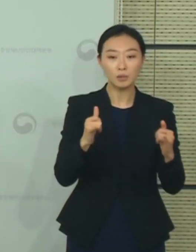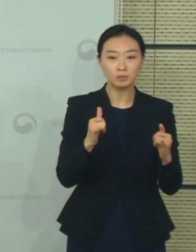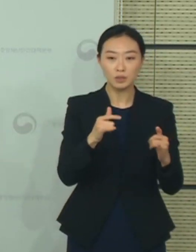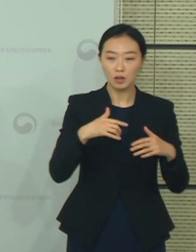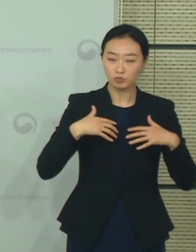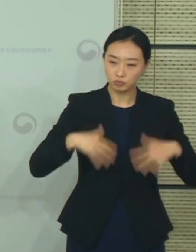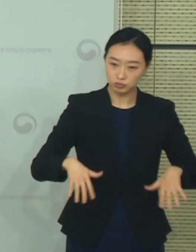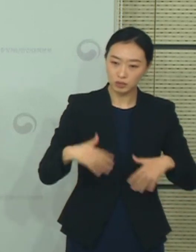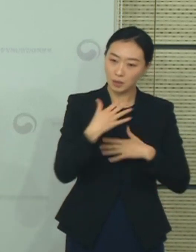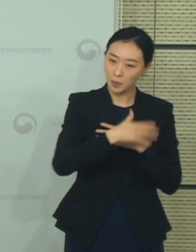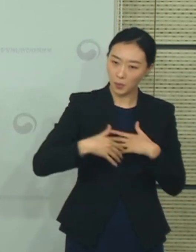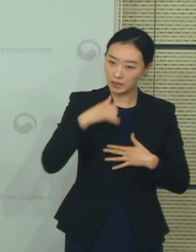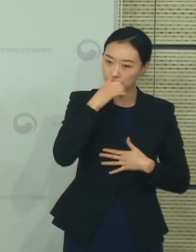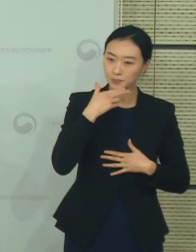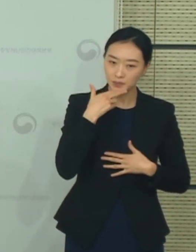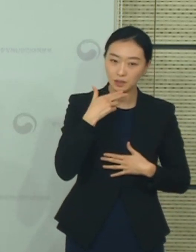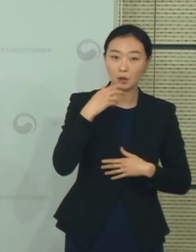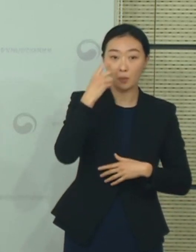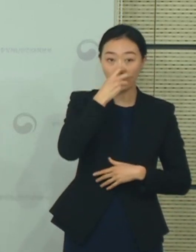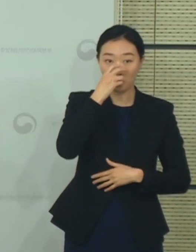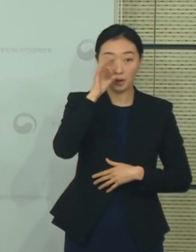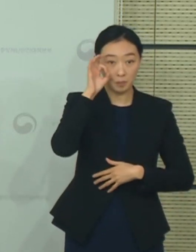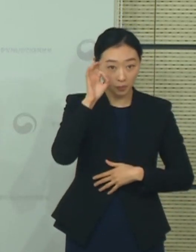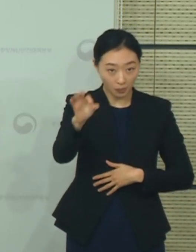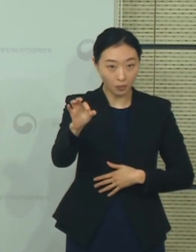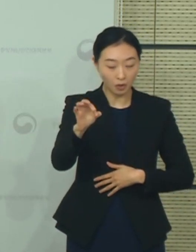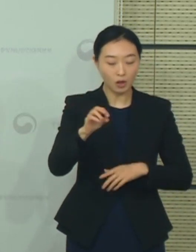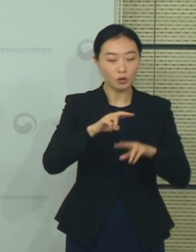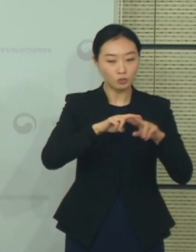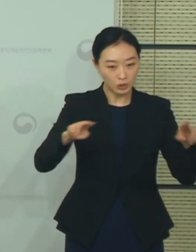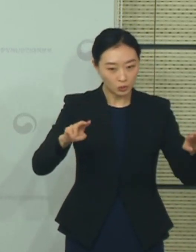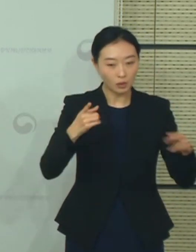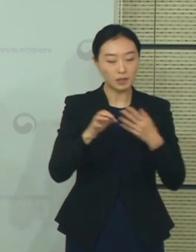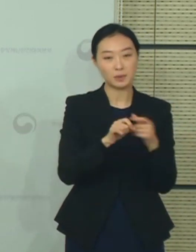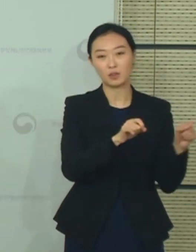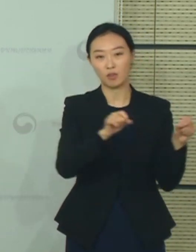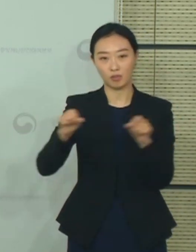같은 행사는 취소 또는 연기할 것을 권고합니다.